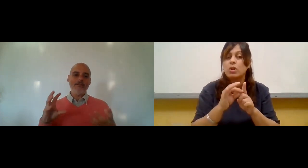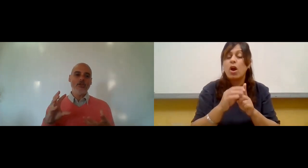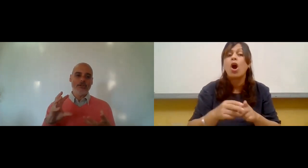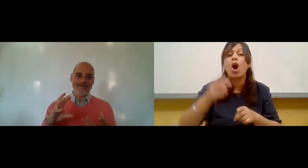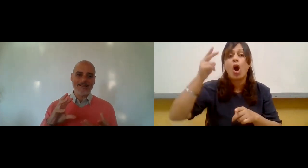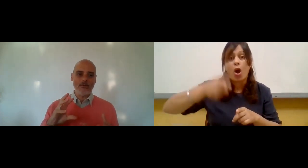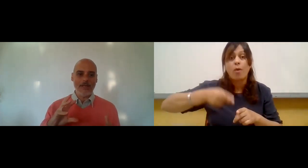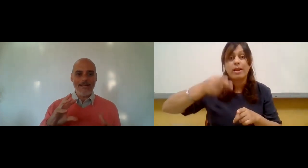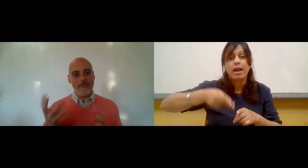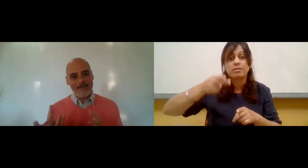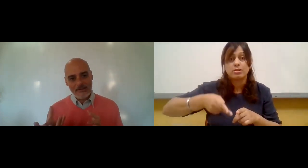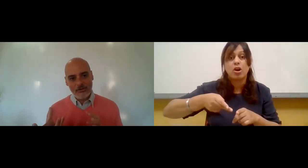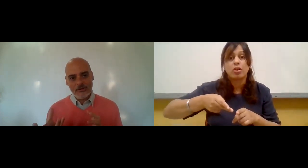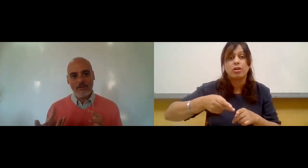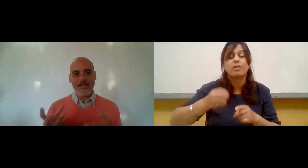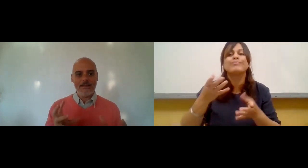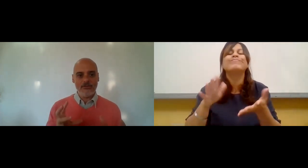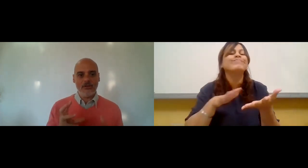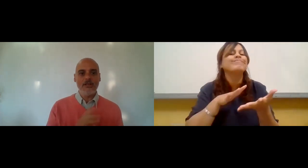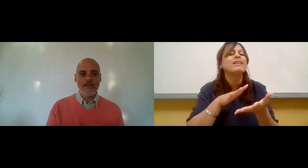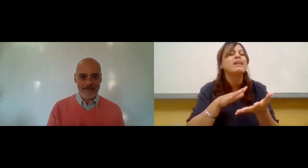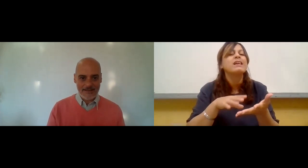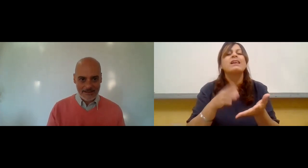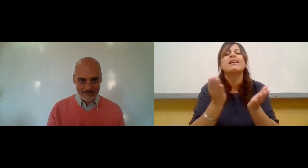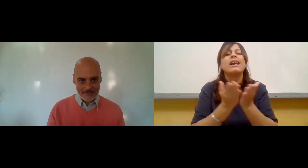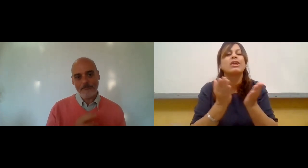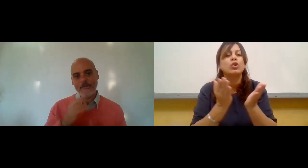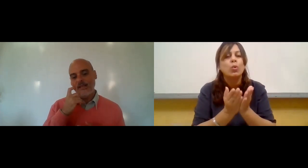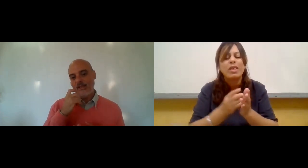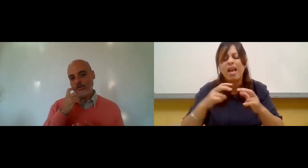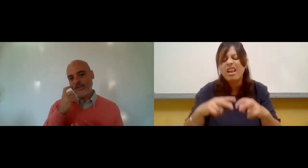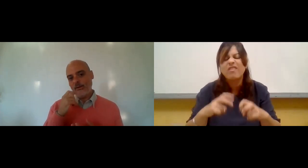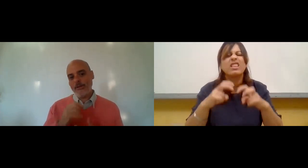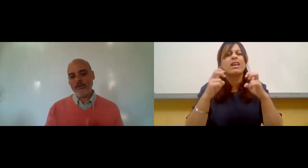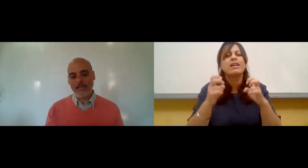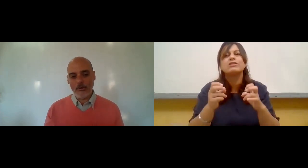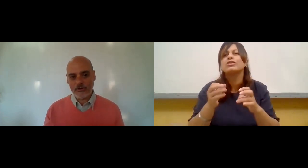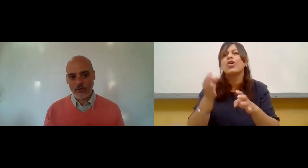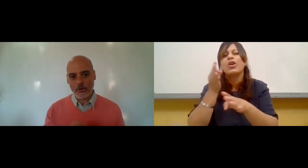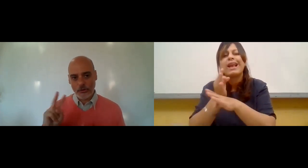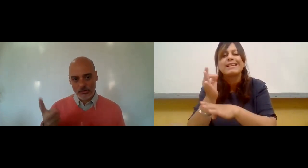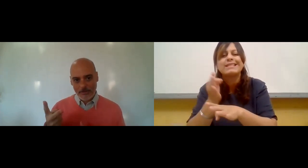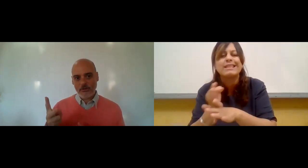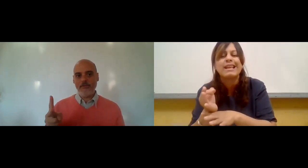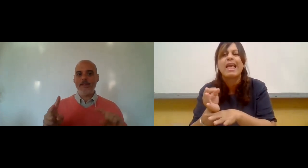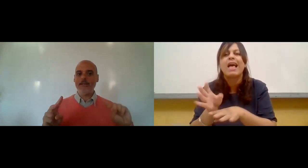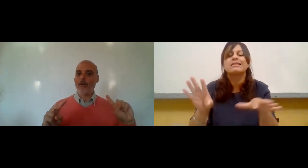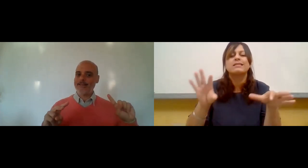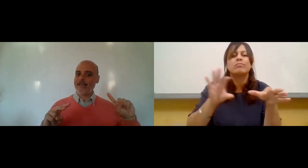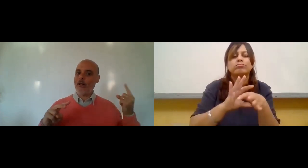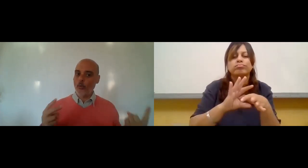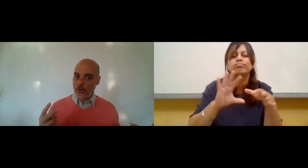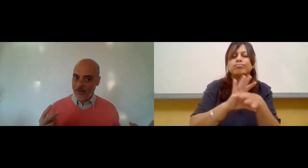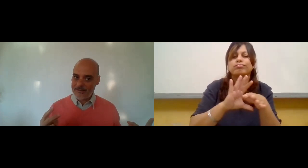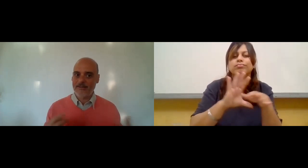es un espacio donde se articula investigación, extensión y enseñanza. Nosotros en este momento tenemos 2 espacios de EFI y